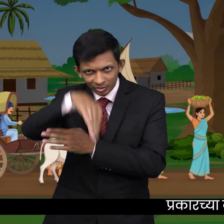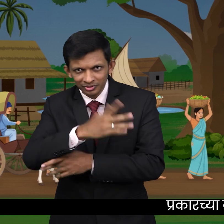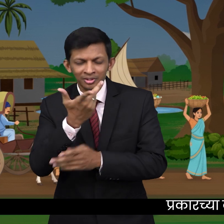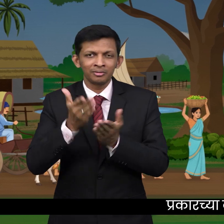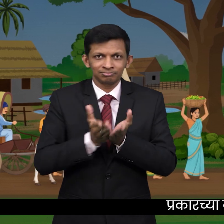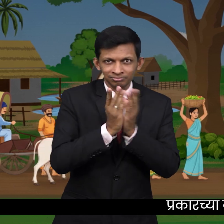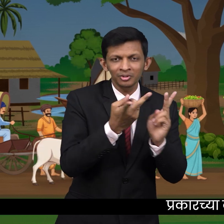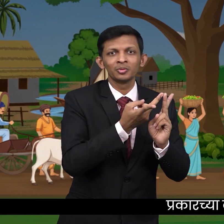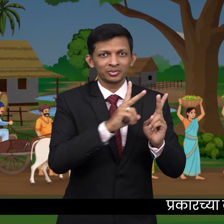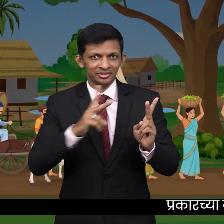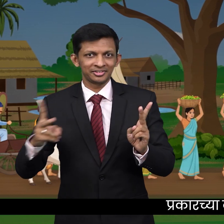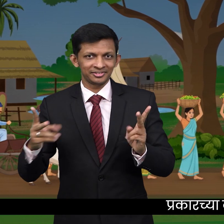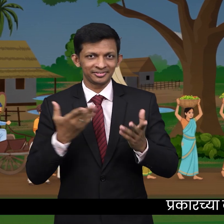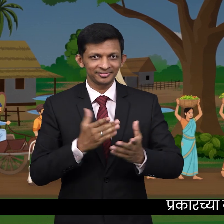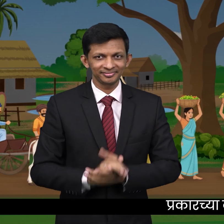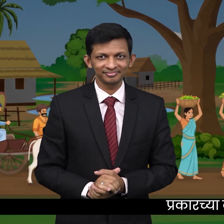वापर करतात.